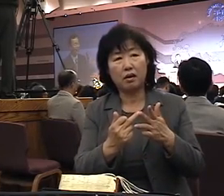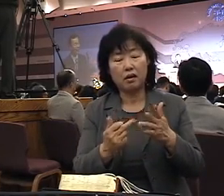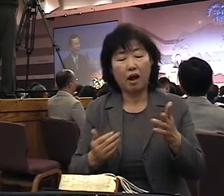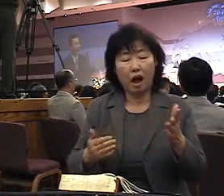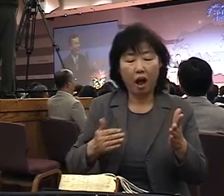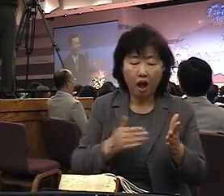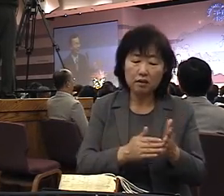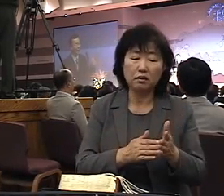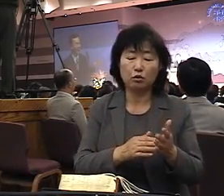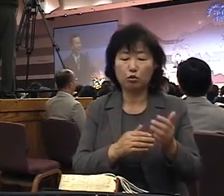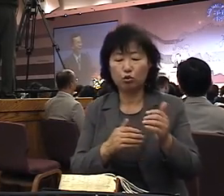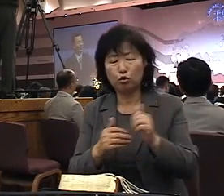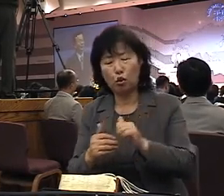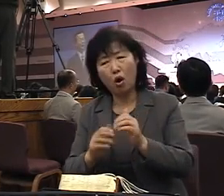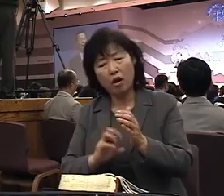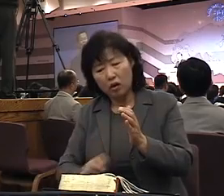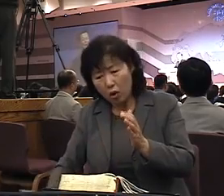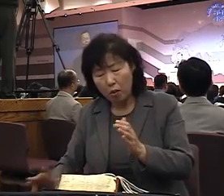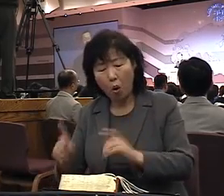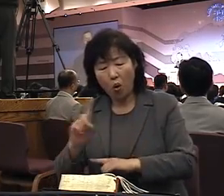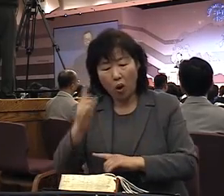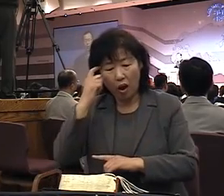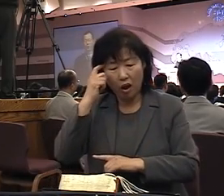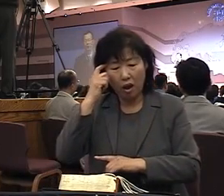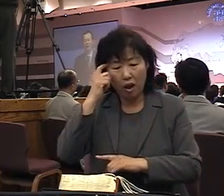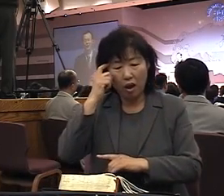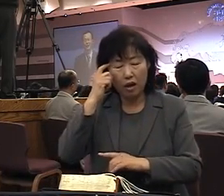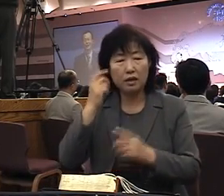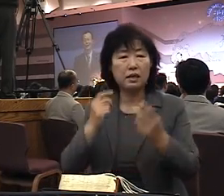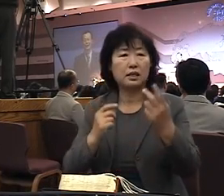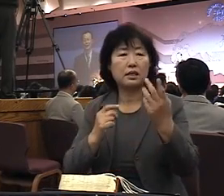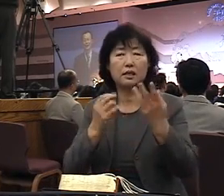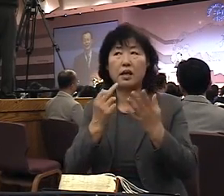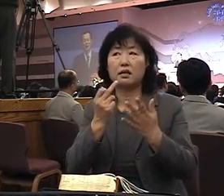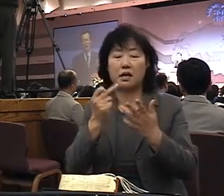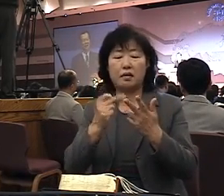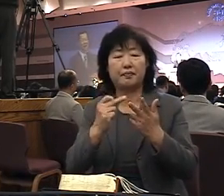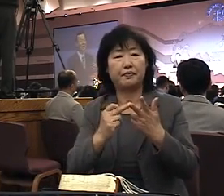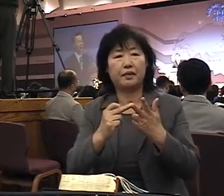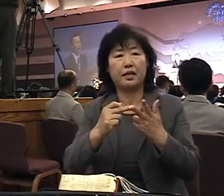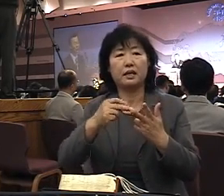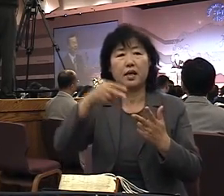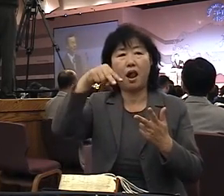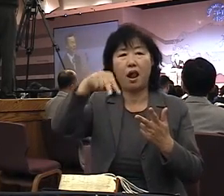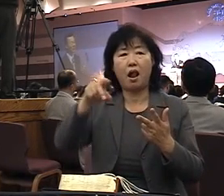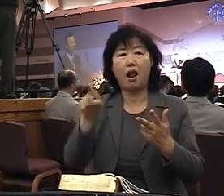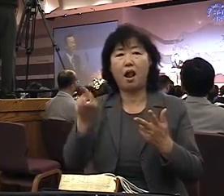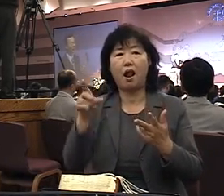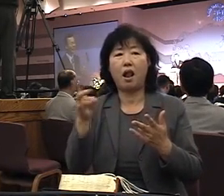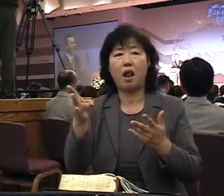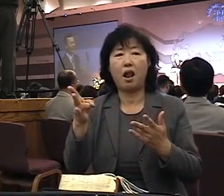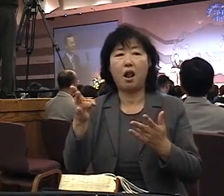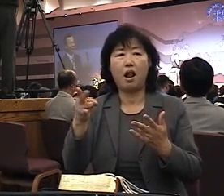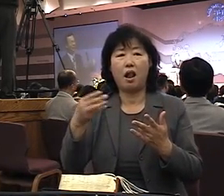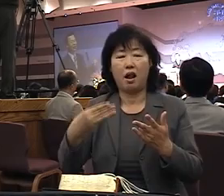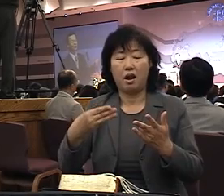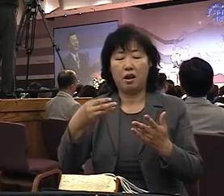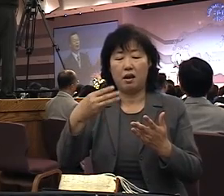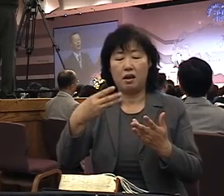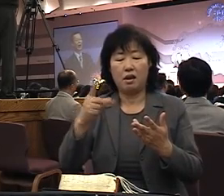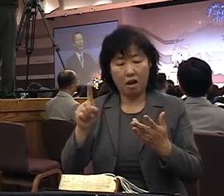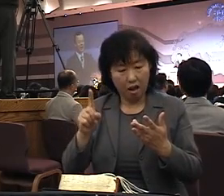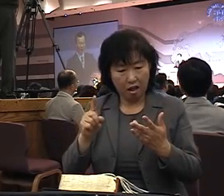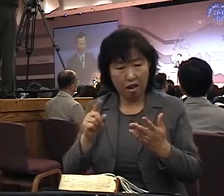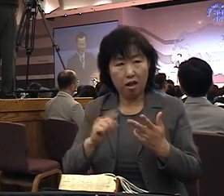셋째 셀라도 이제 이 다말 때문에 죽으면 어떡하나? 자신의 잘못을 돌아본 것이 아니라 이 다말